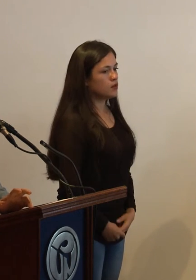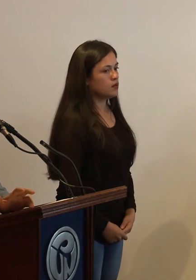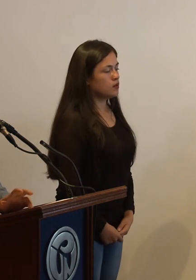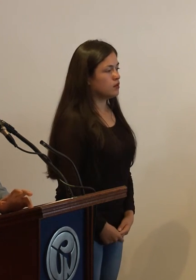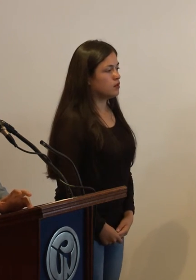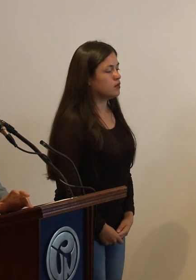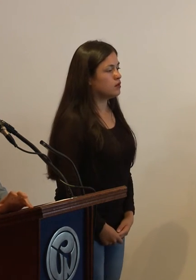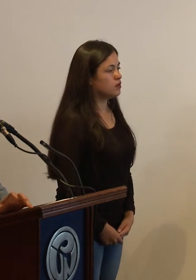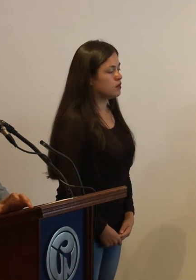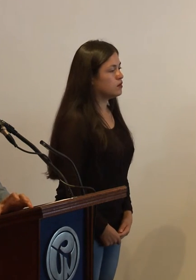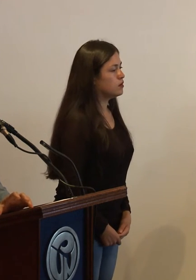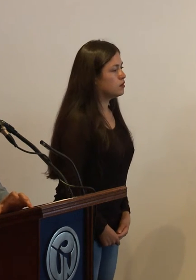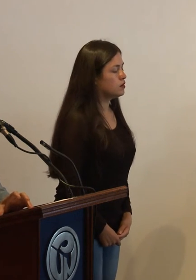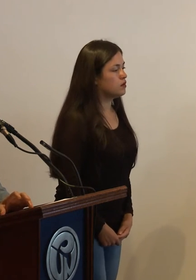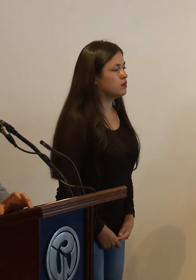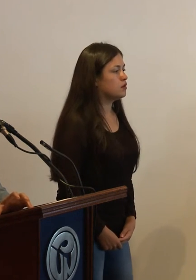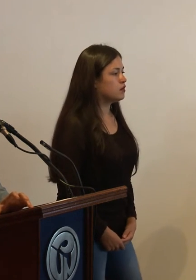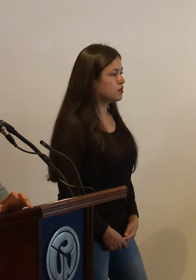debemos apuntar